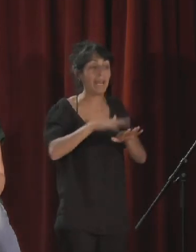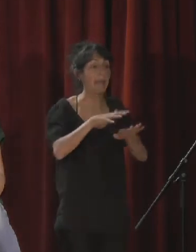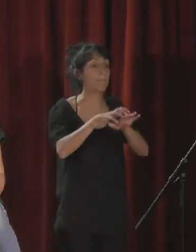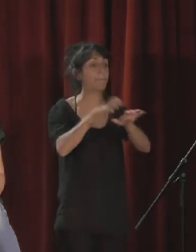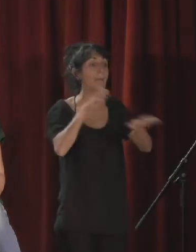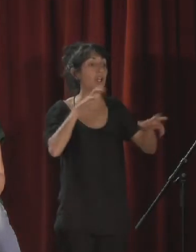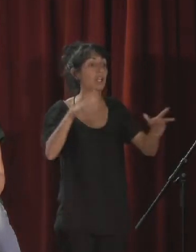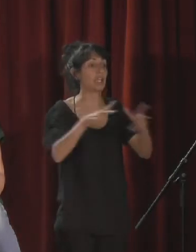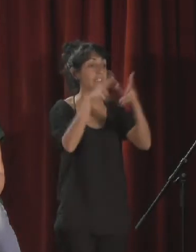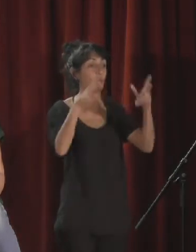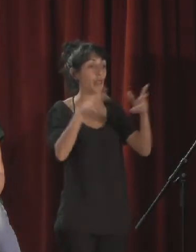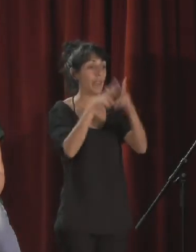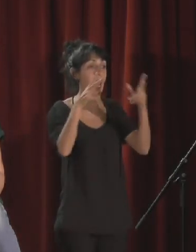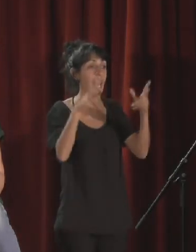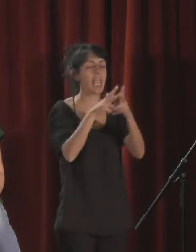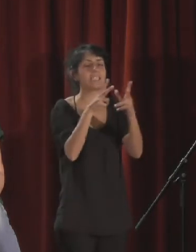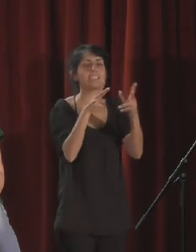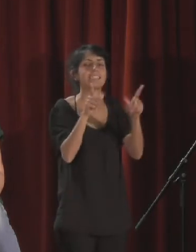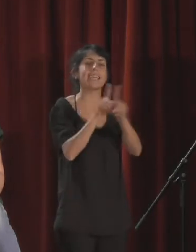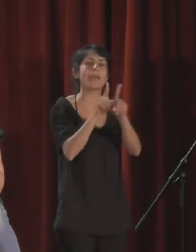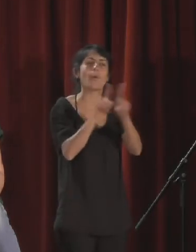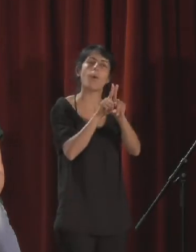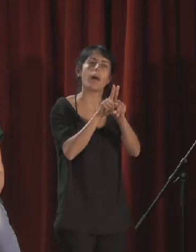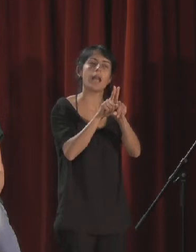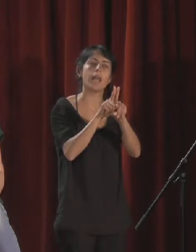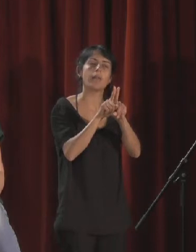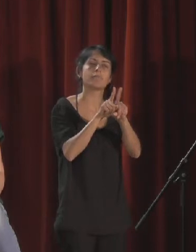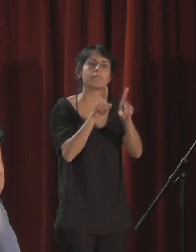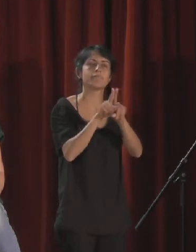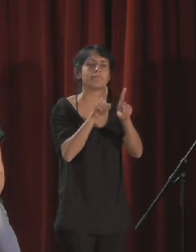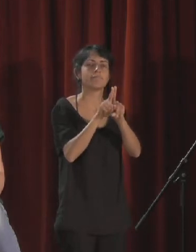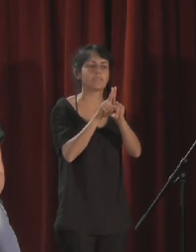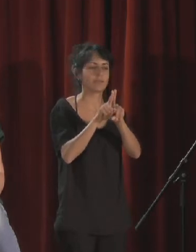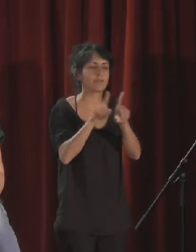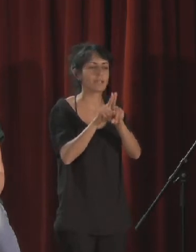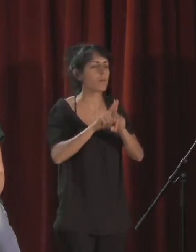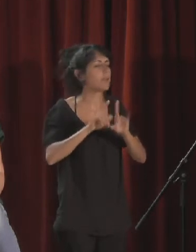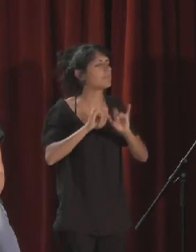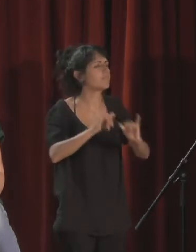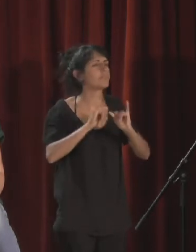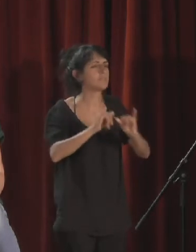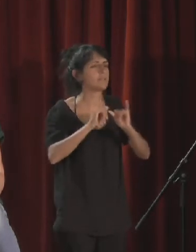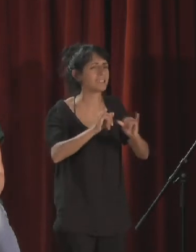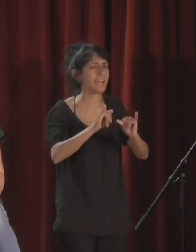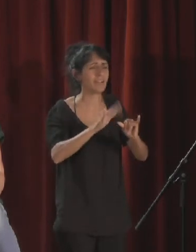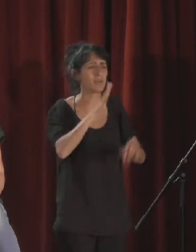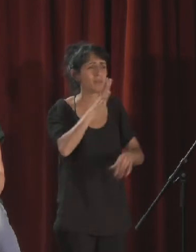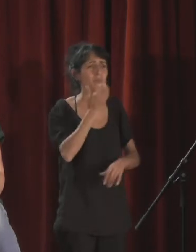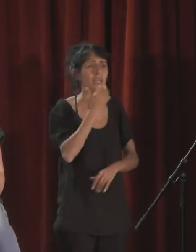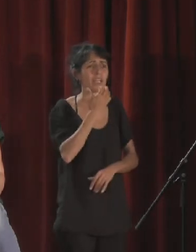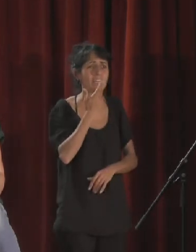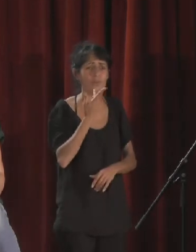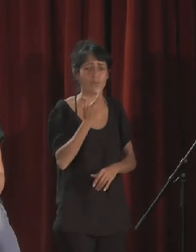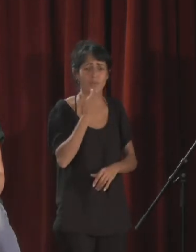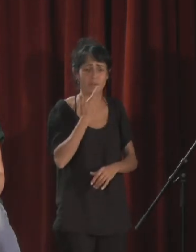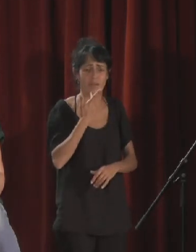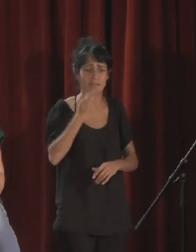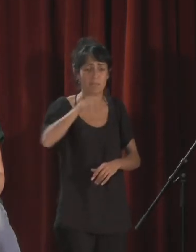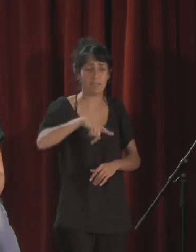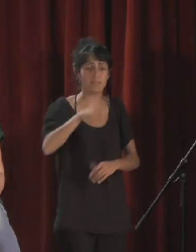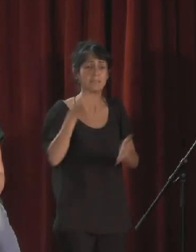país, é unha auténtica aventura poder subsistir e chegar a final de mes. Esa é a realidade na que